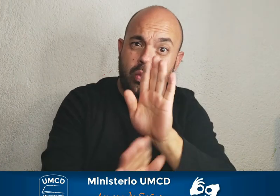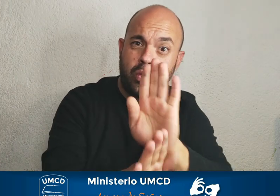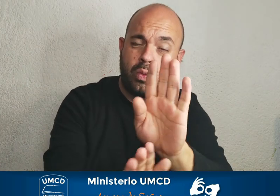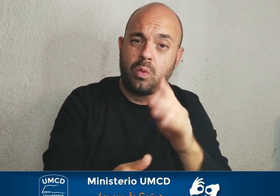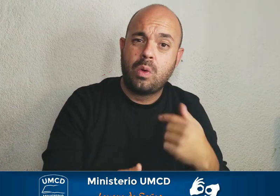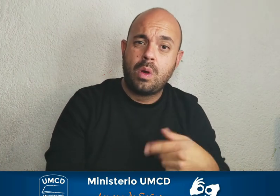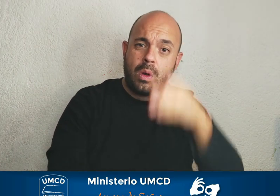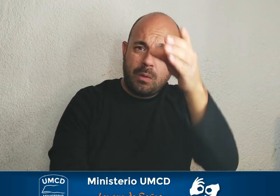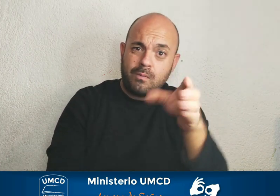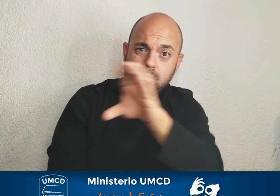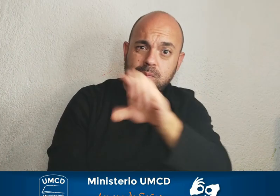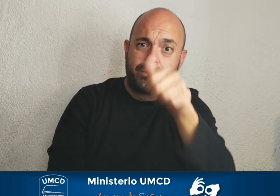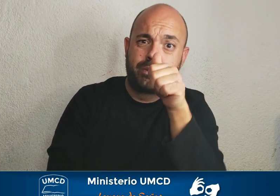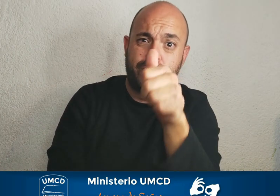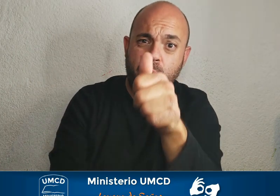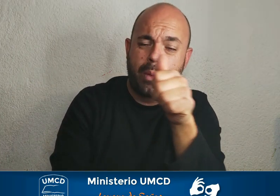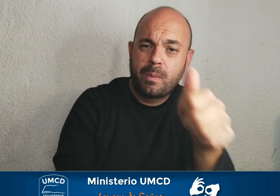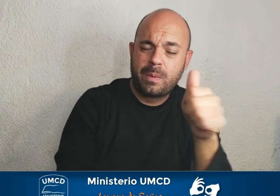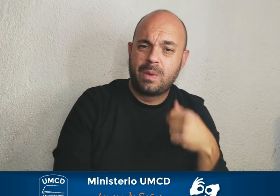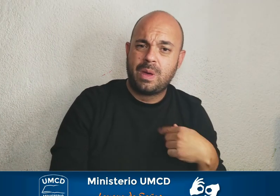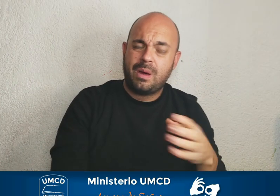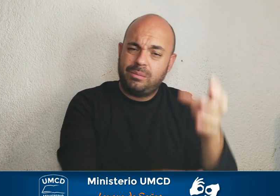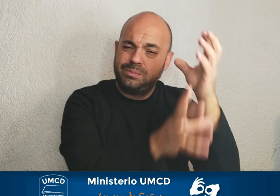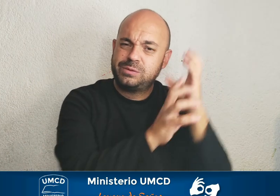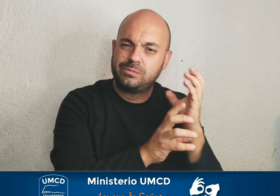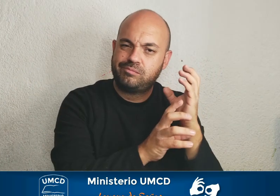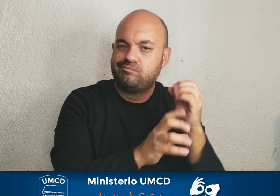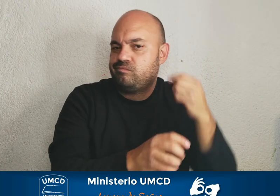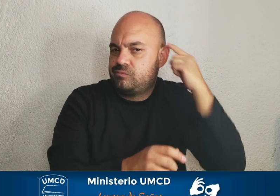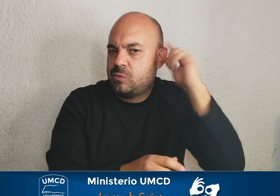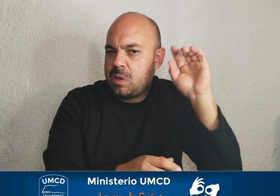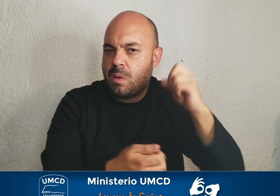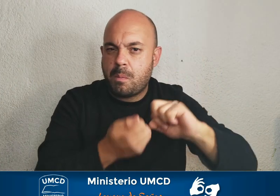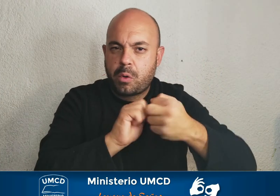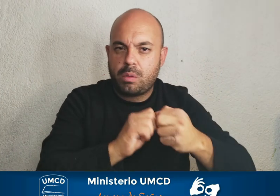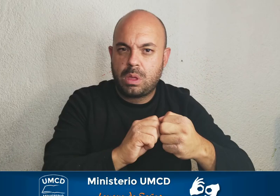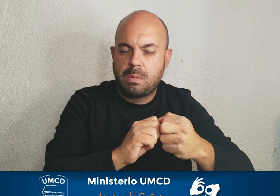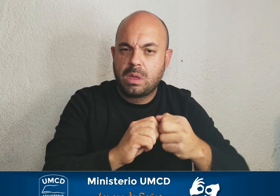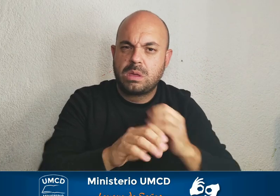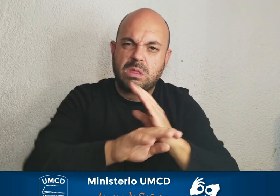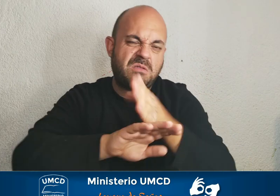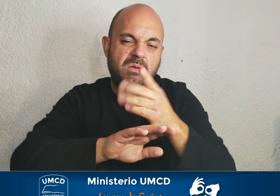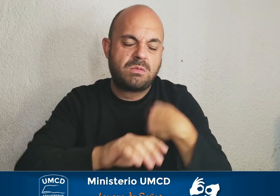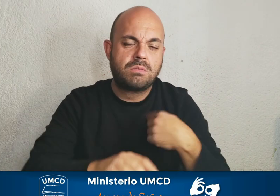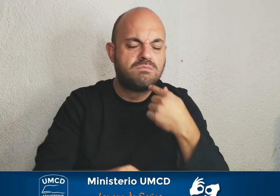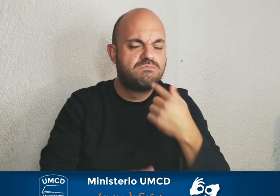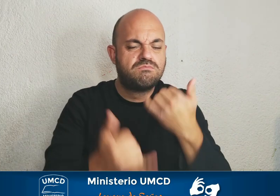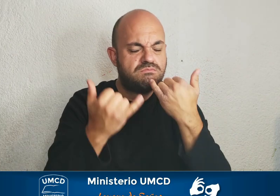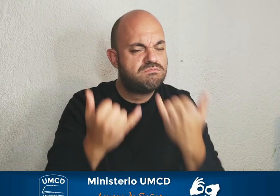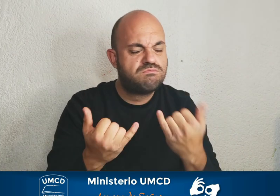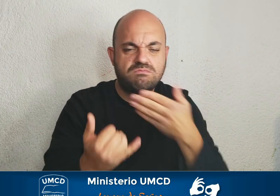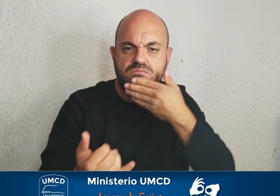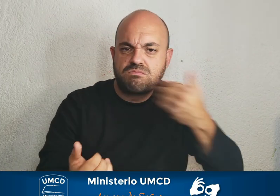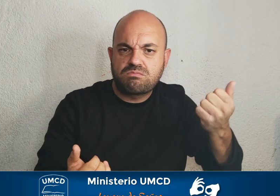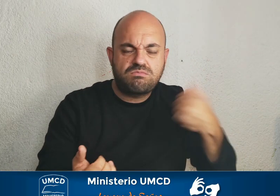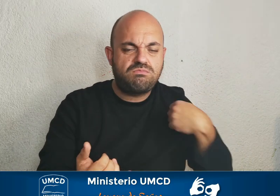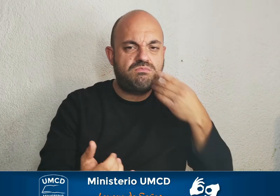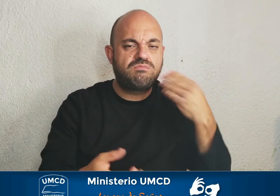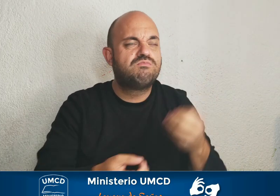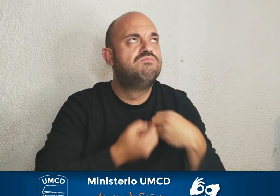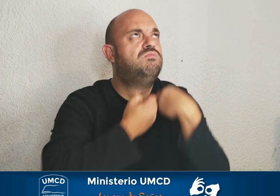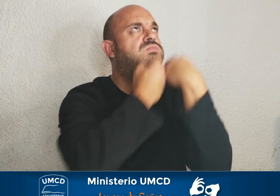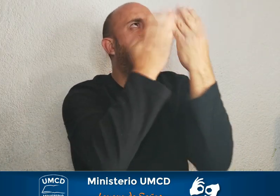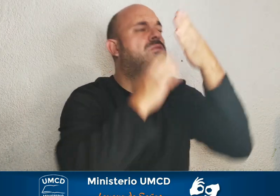peso de nuestra cruz que tenemos que llevar? Imagine que solo nos lleva a nosotros dejar la